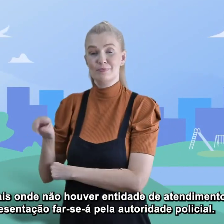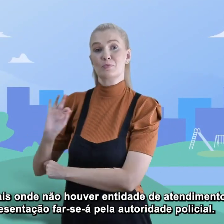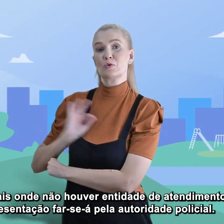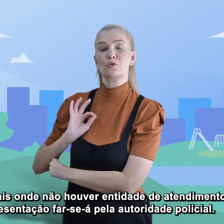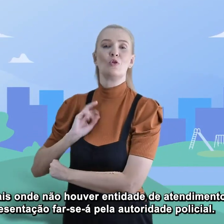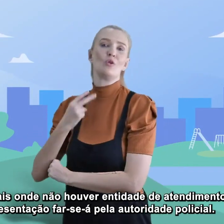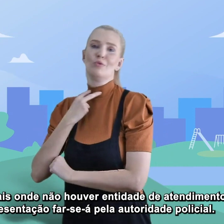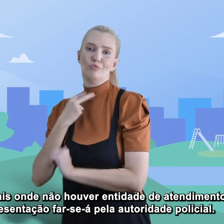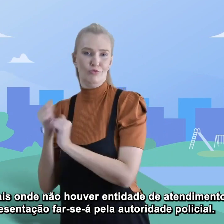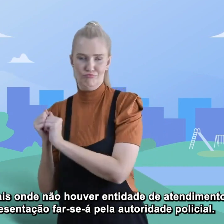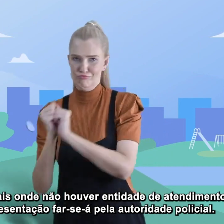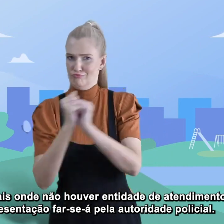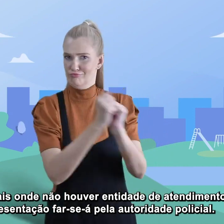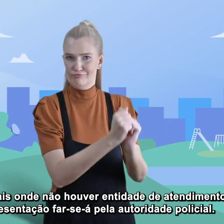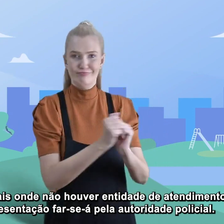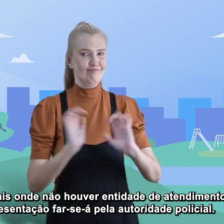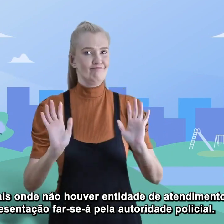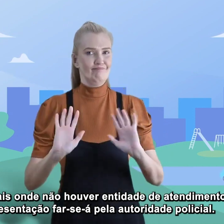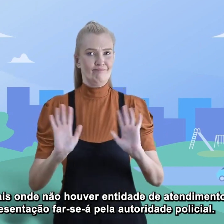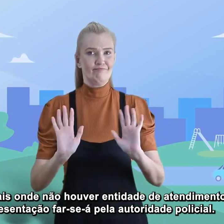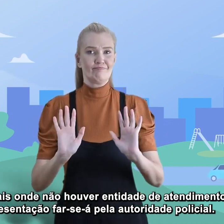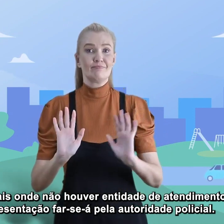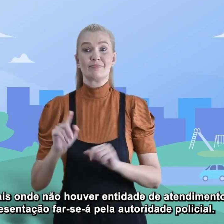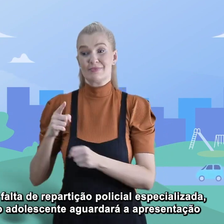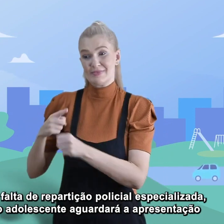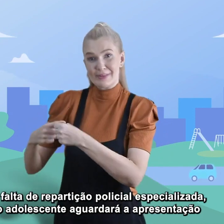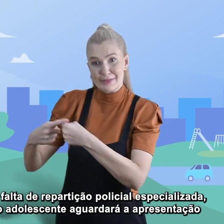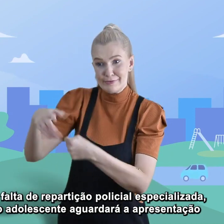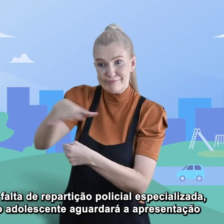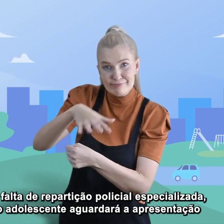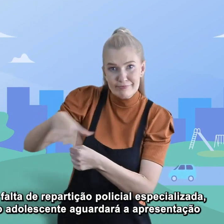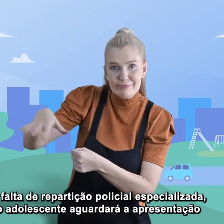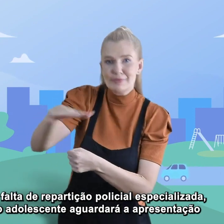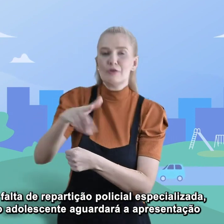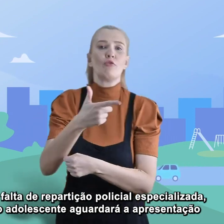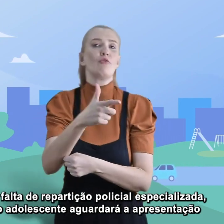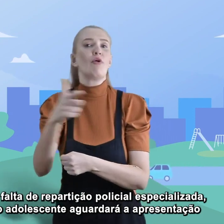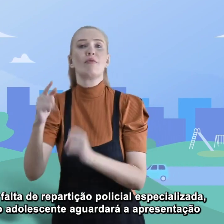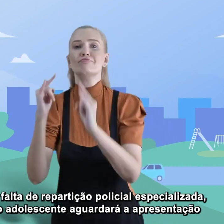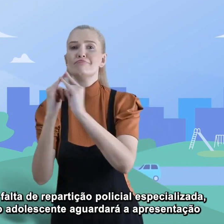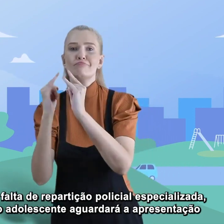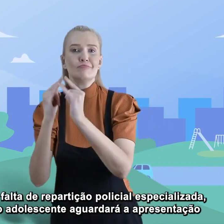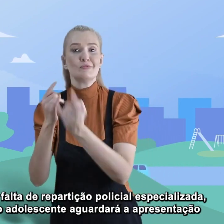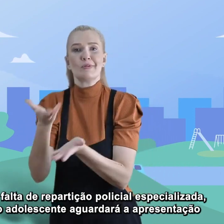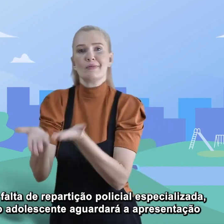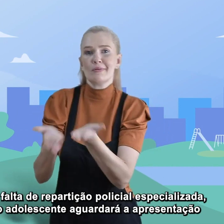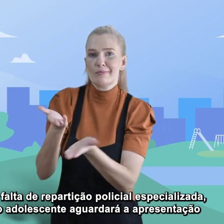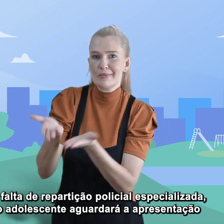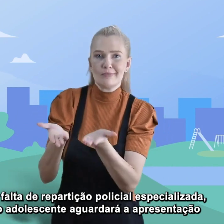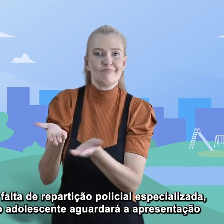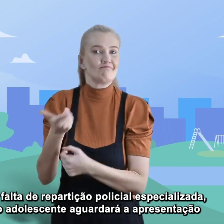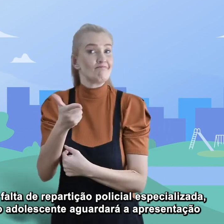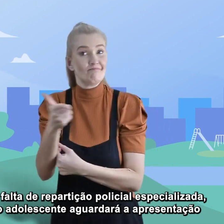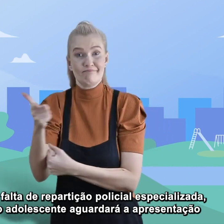apresentação far-se-á pela autoridade policial. A falta de repartição policial especializada, o adolescente